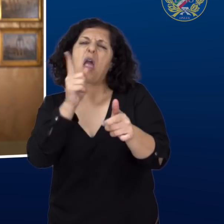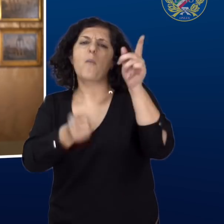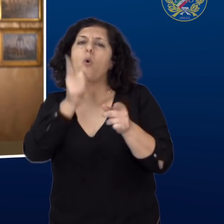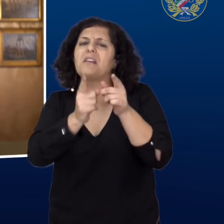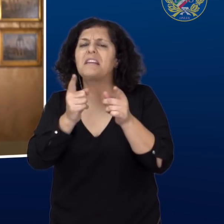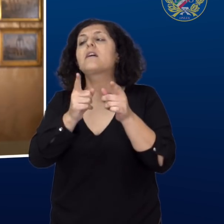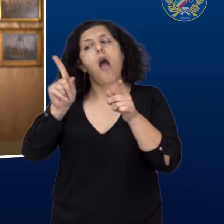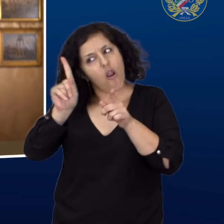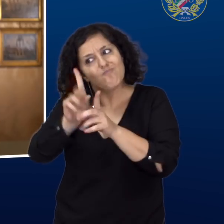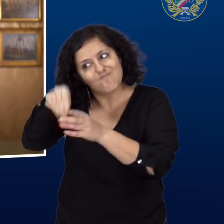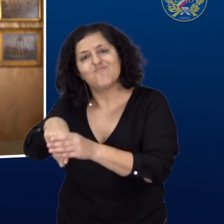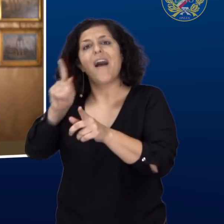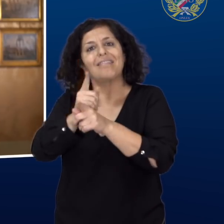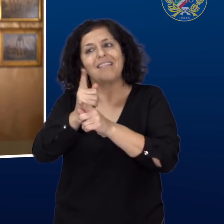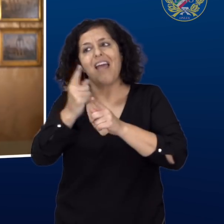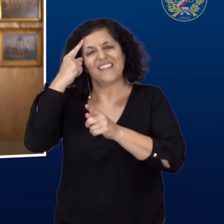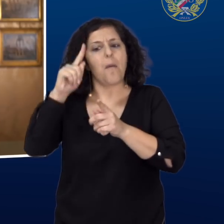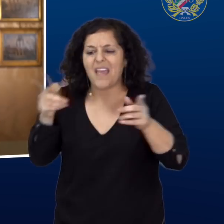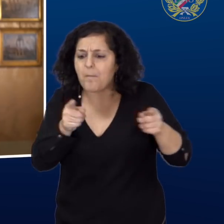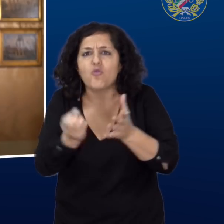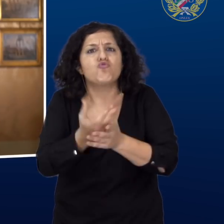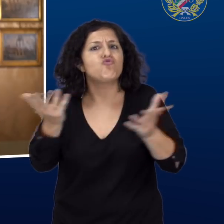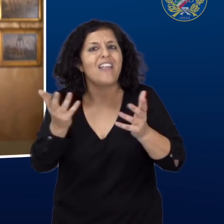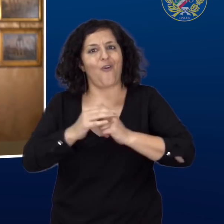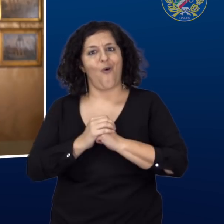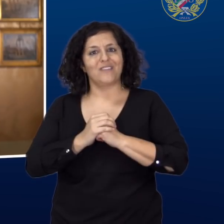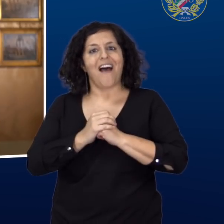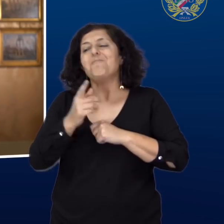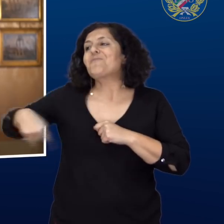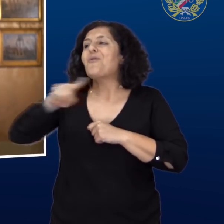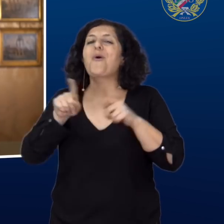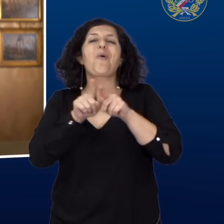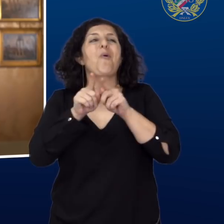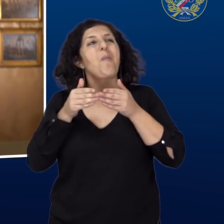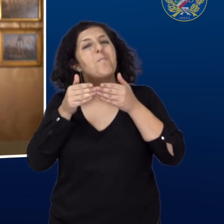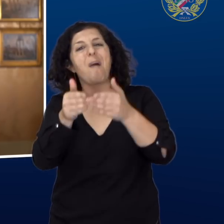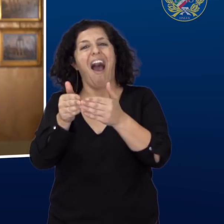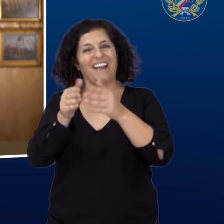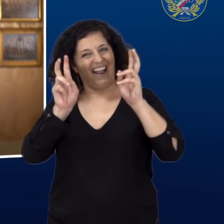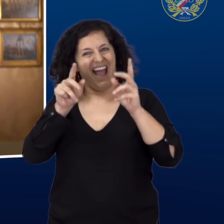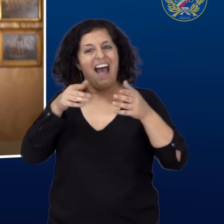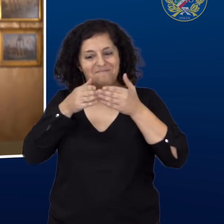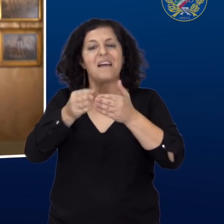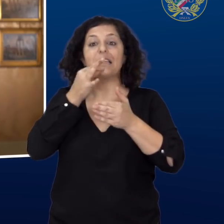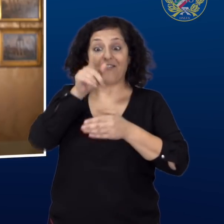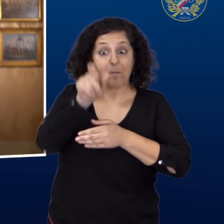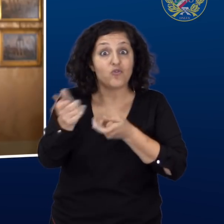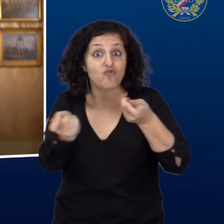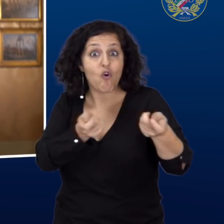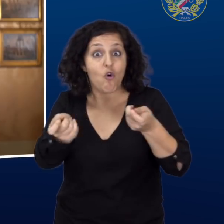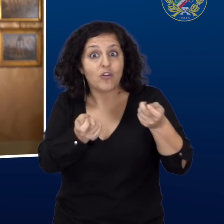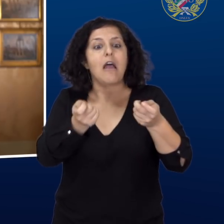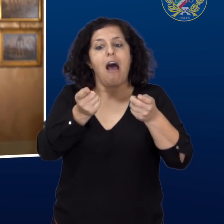segue quotidianamente l'informazione politica, cosa stava accadendo. Siamo sulla stessa barca, che ha il timone